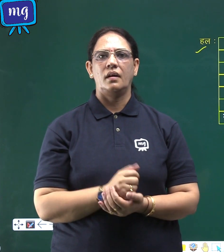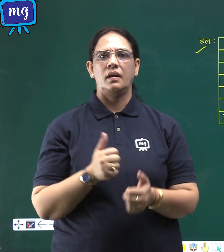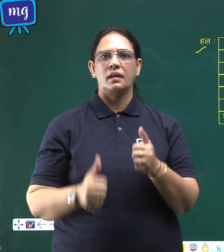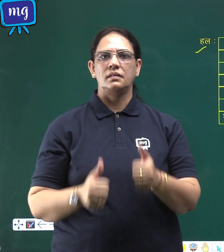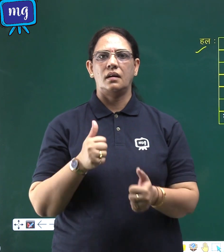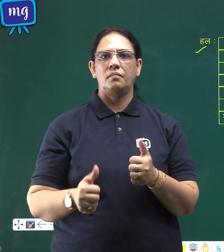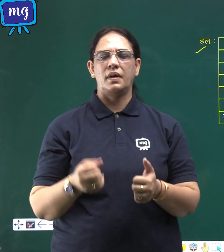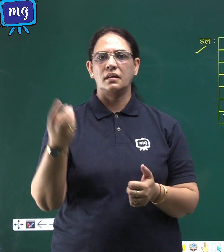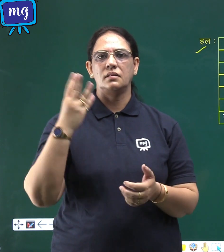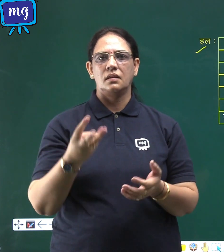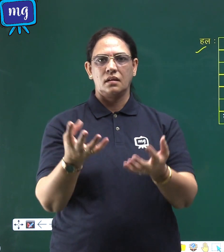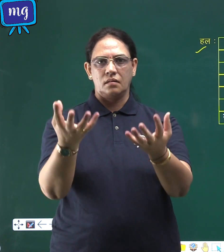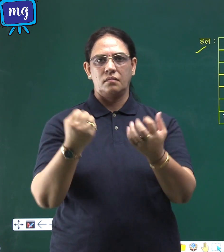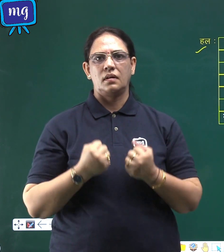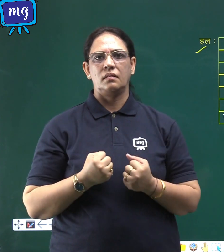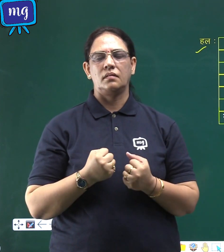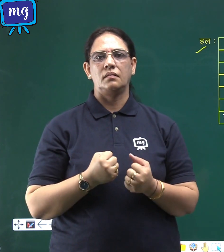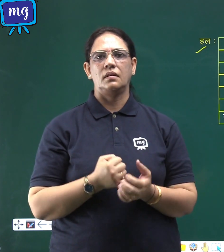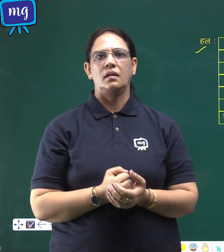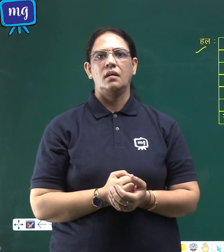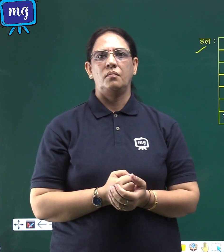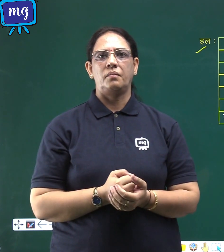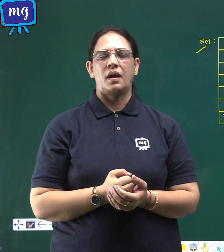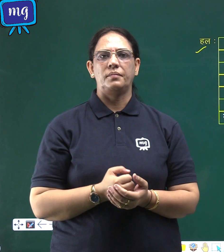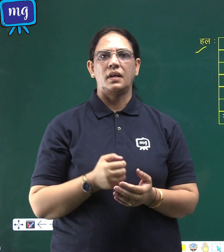बारंबारता एफ